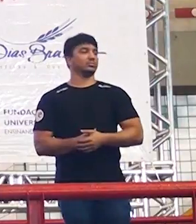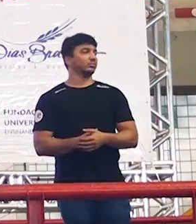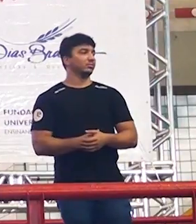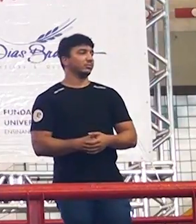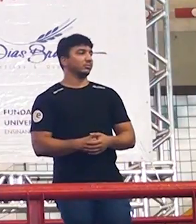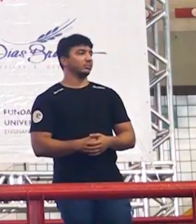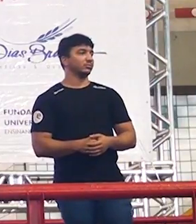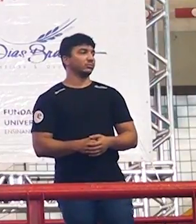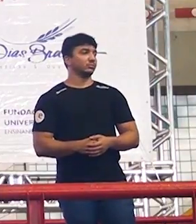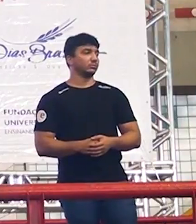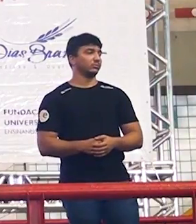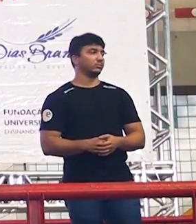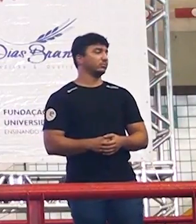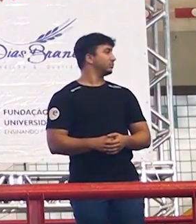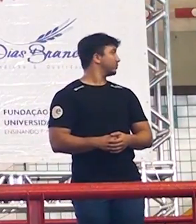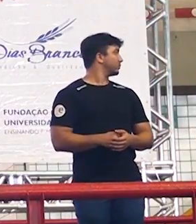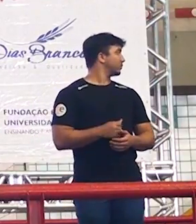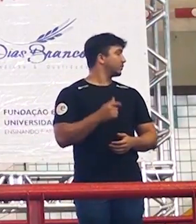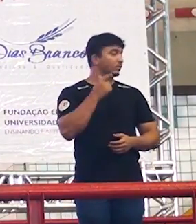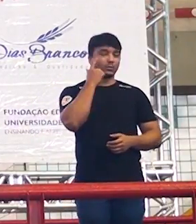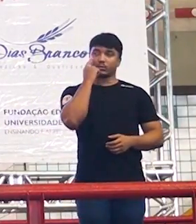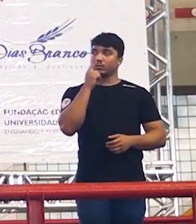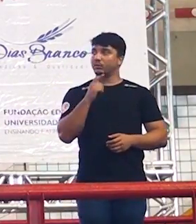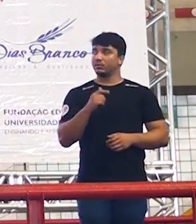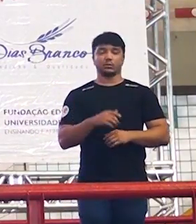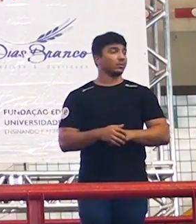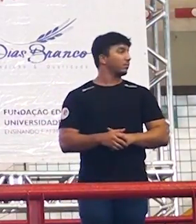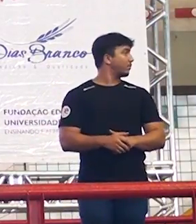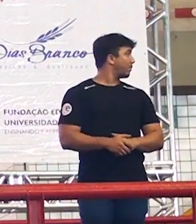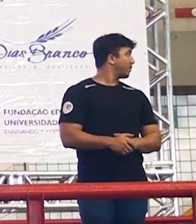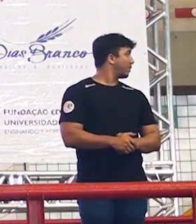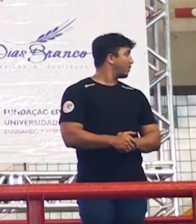é uma energia a mais para vocês.